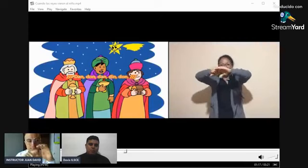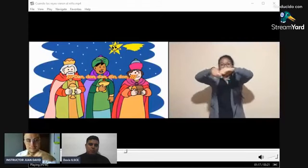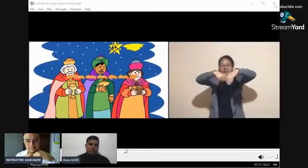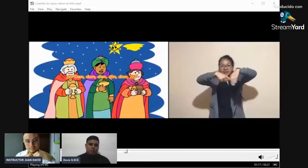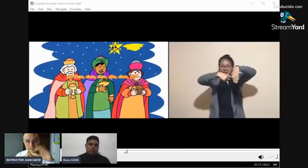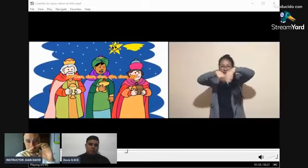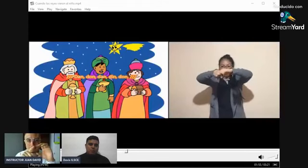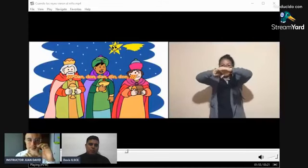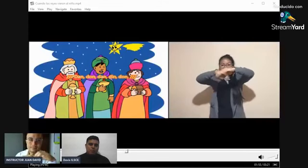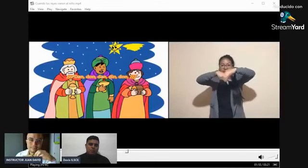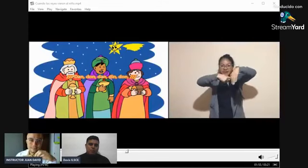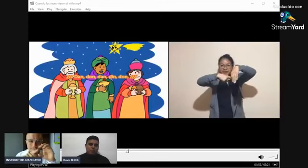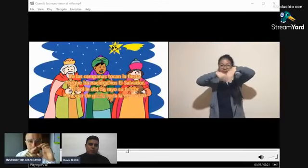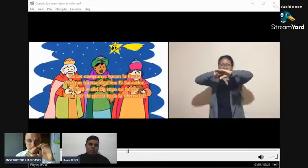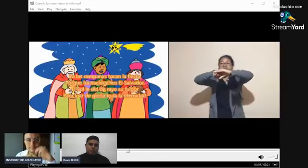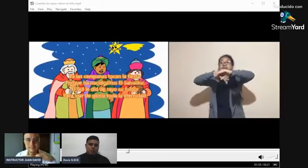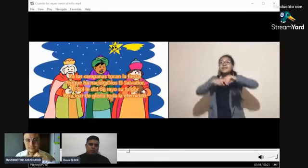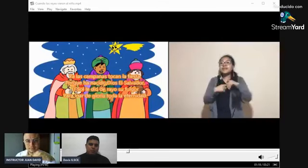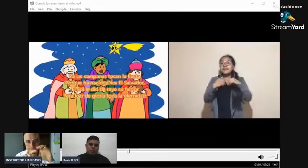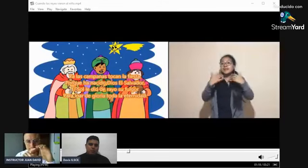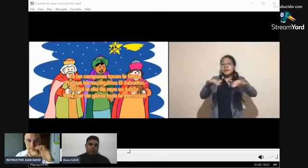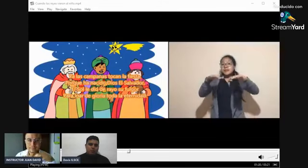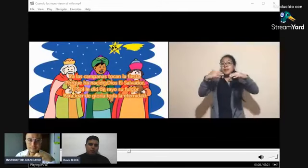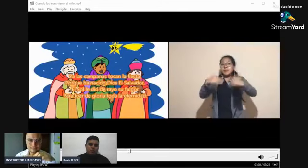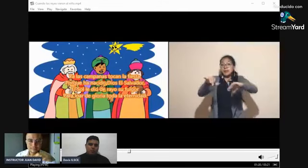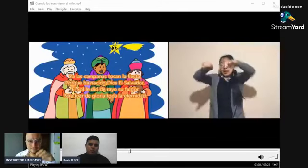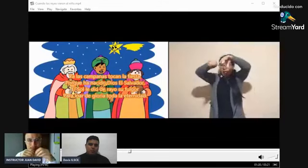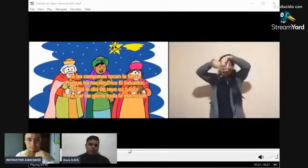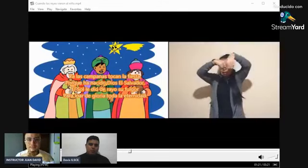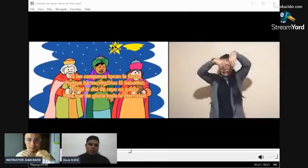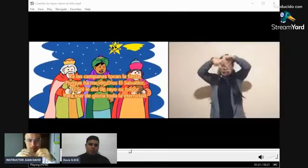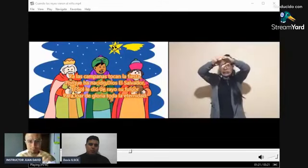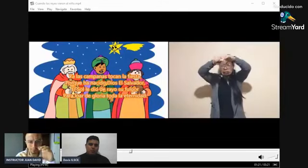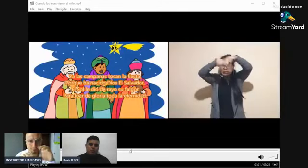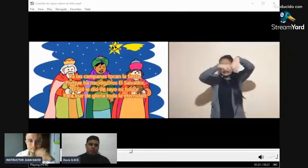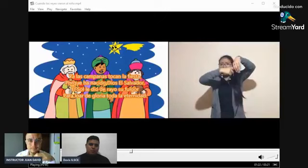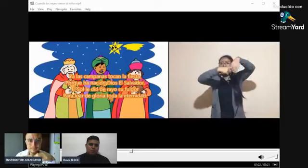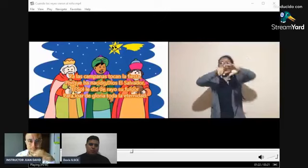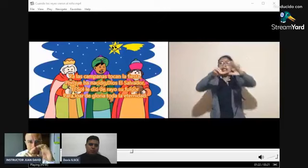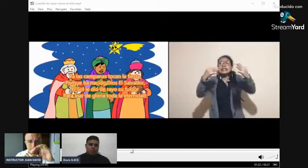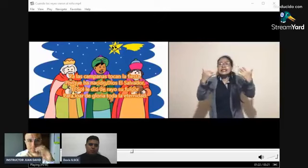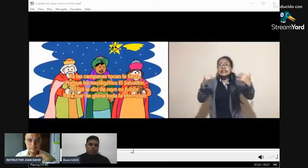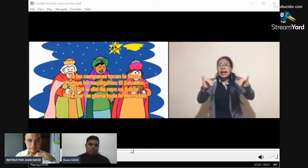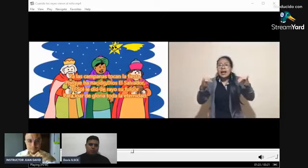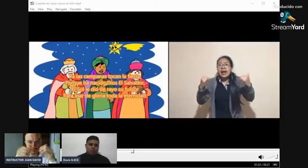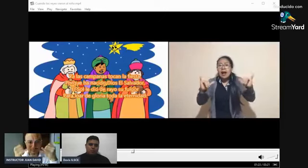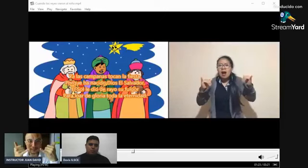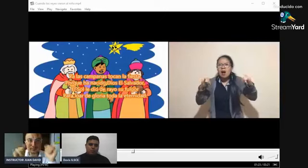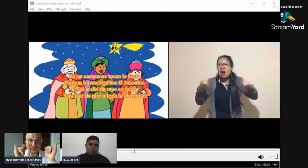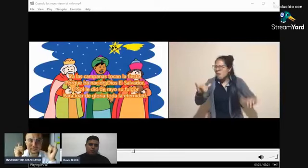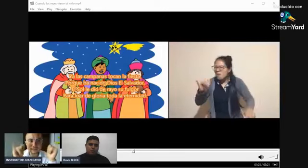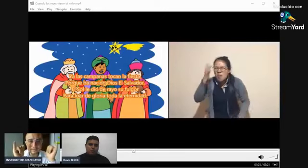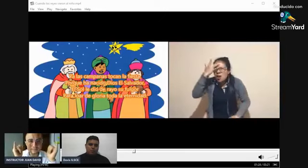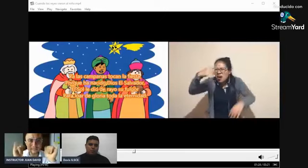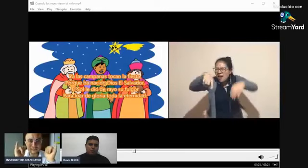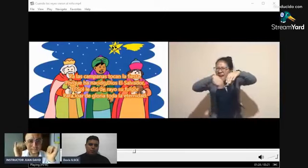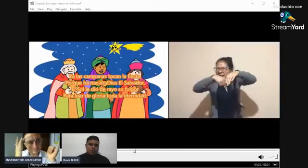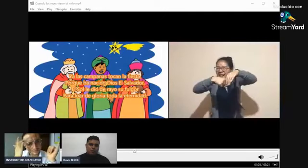blanco, tan lindo. Ya las campanas tocan la fiesta, porque ha nacido Dios